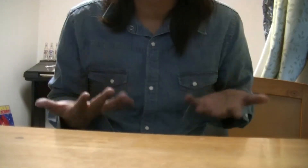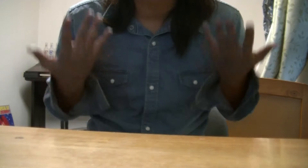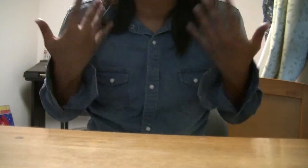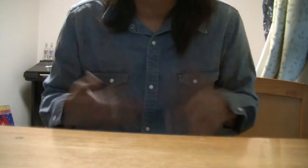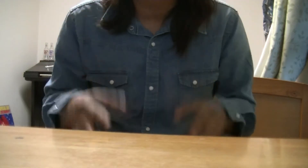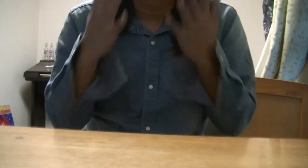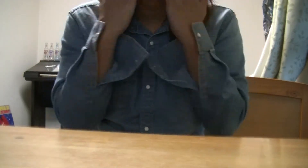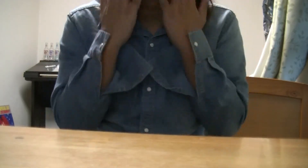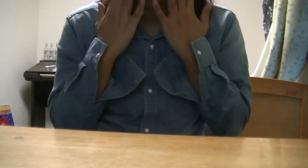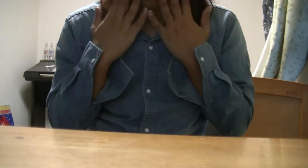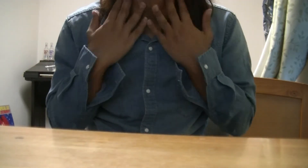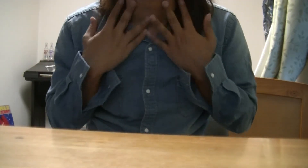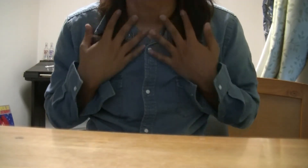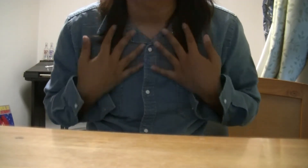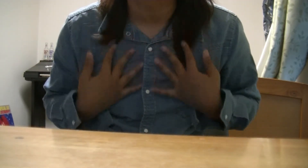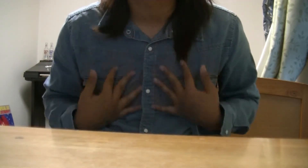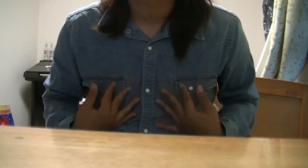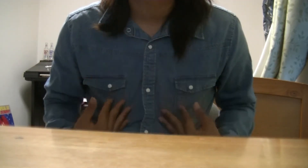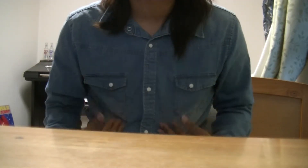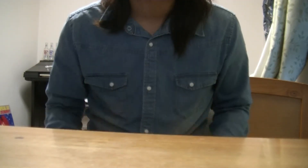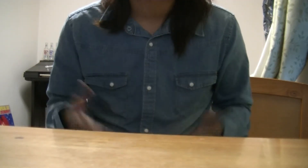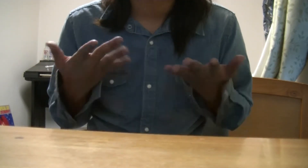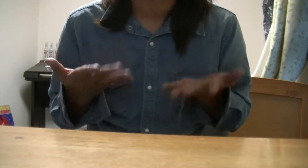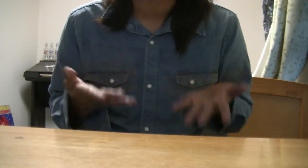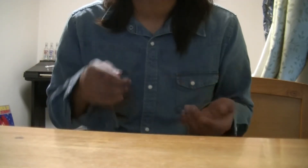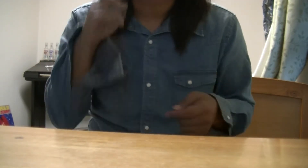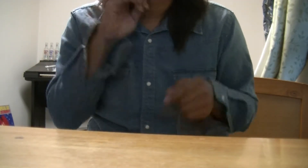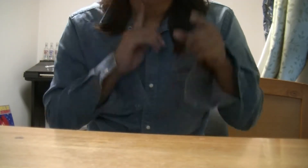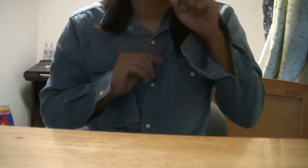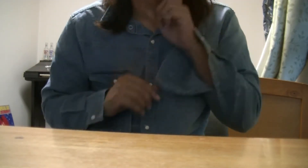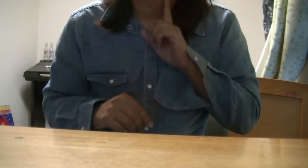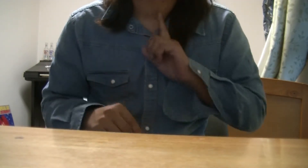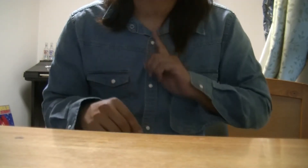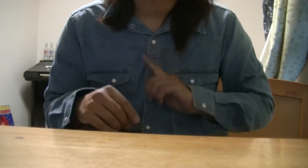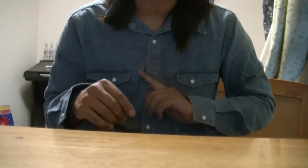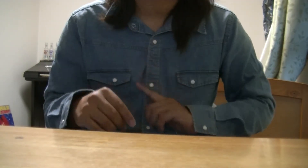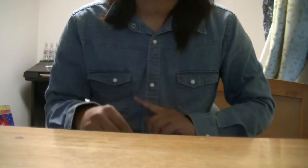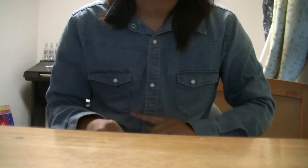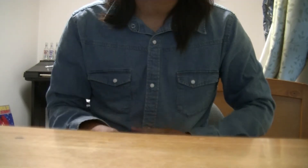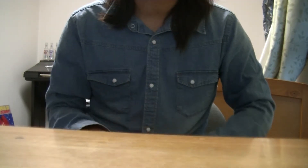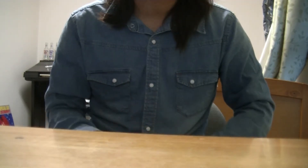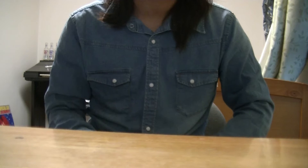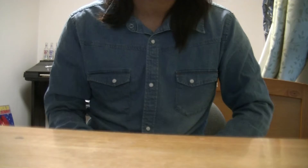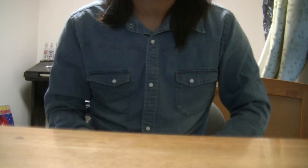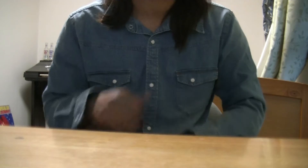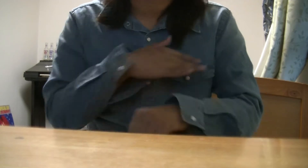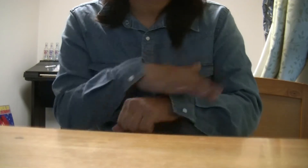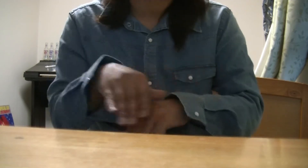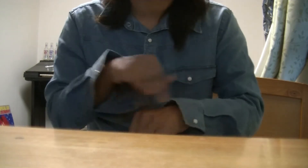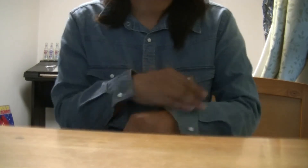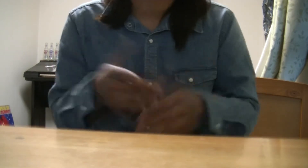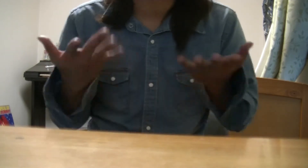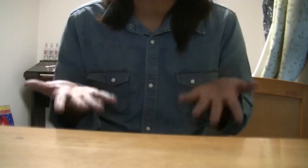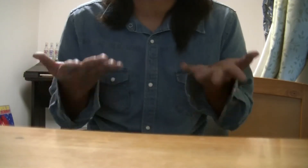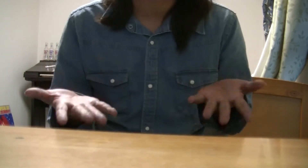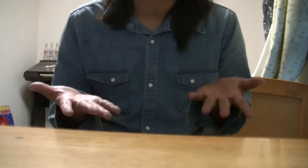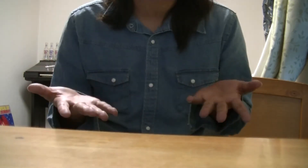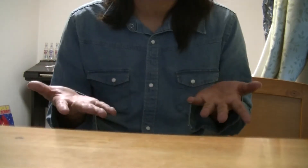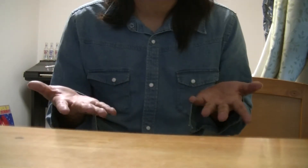、宿題が辛くなるのはここです。宿題が話し方